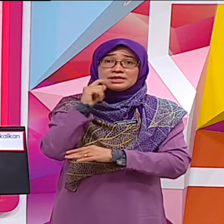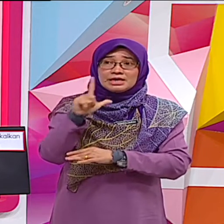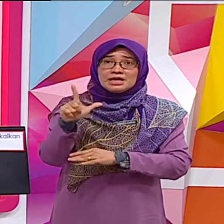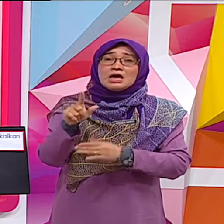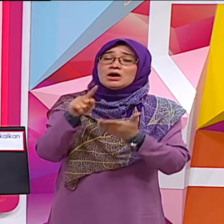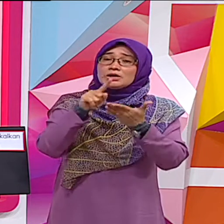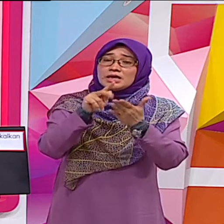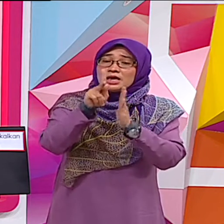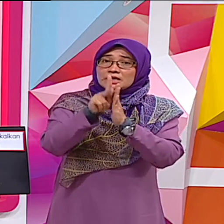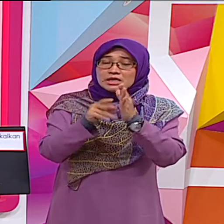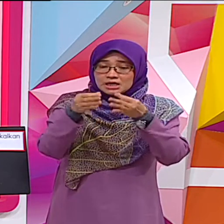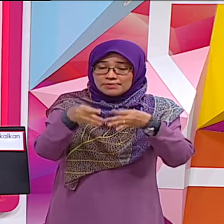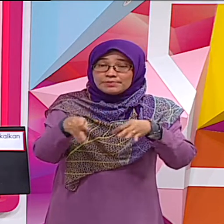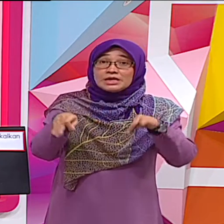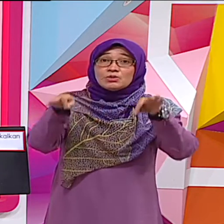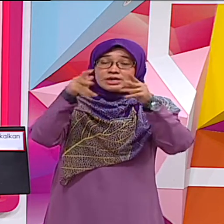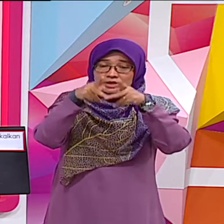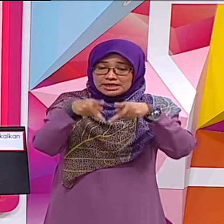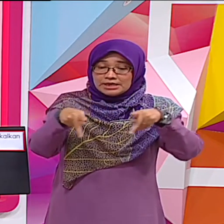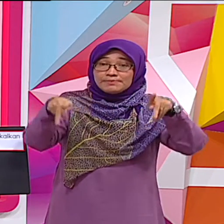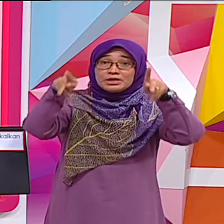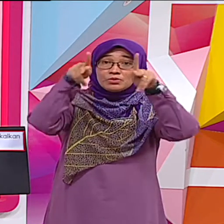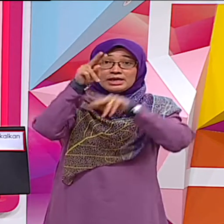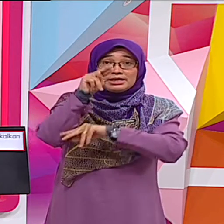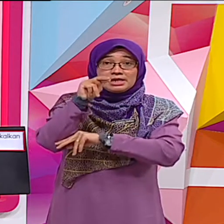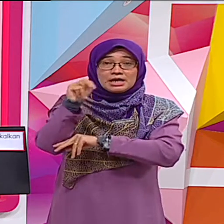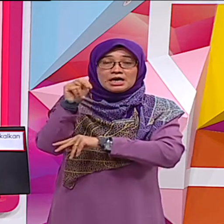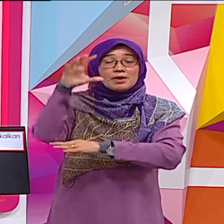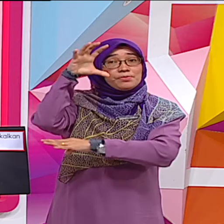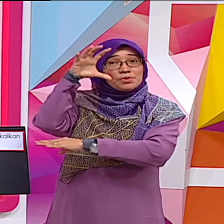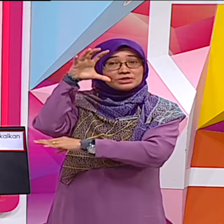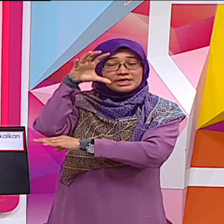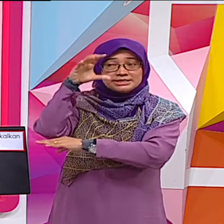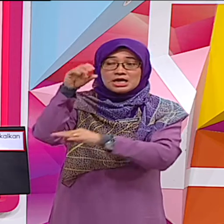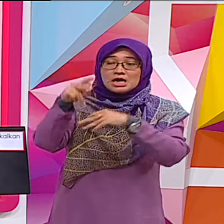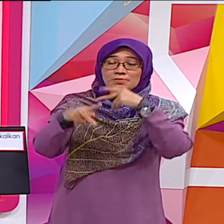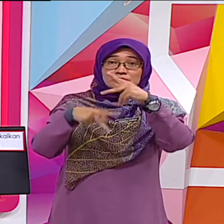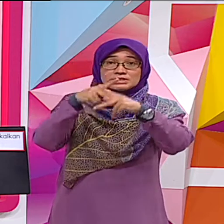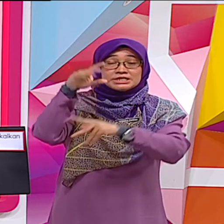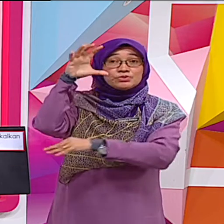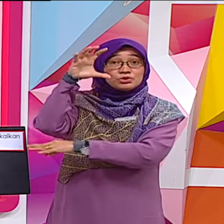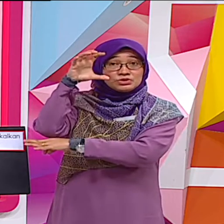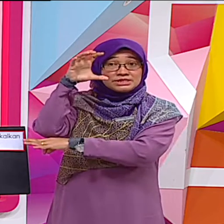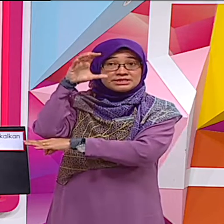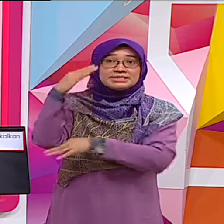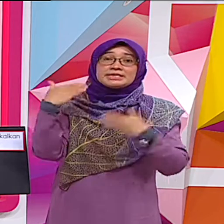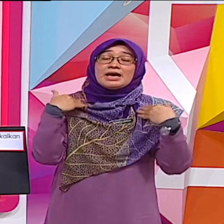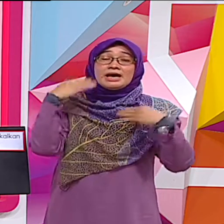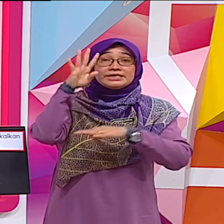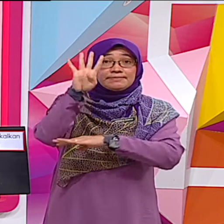ialah Oke keperluan Oke keperluan proses proses fotosintesis ada